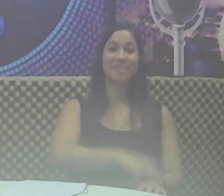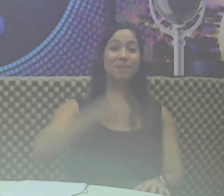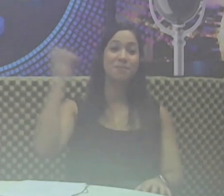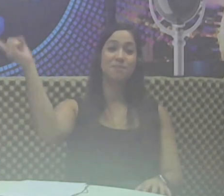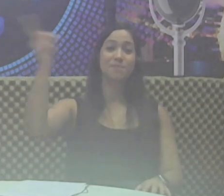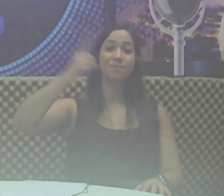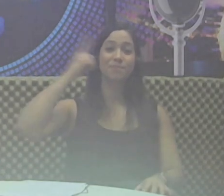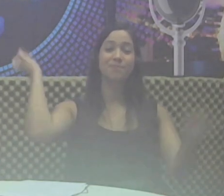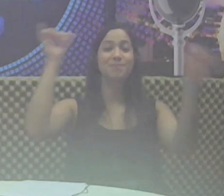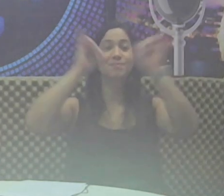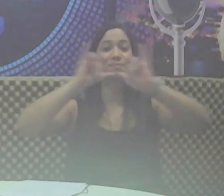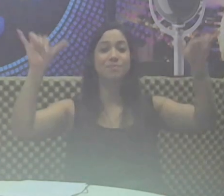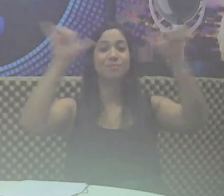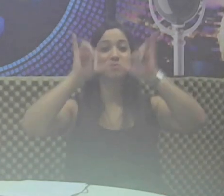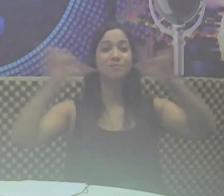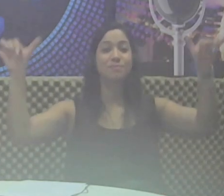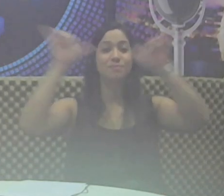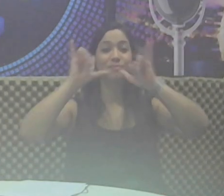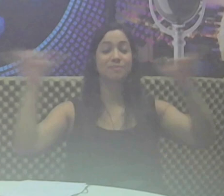Giro de